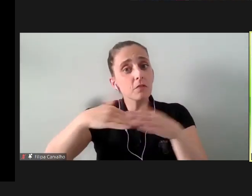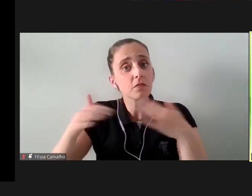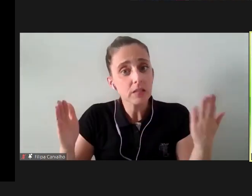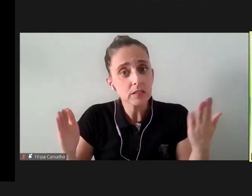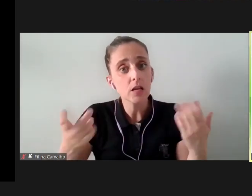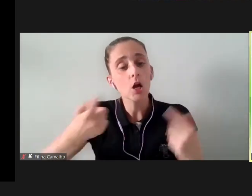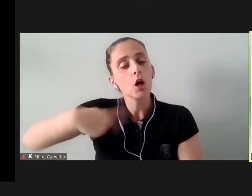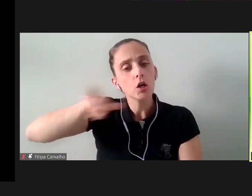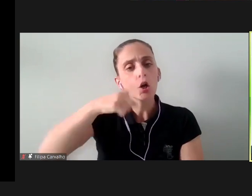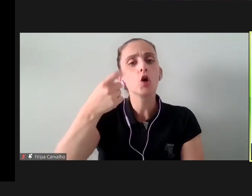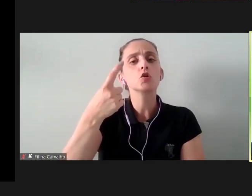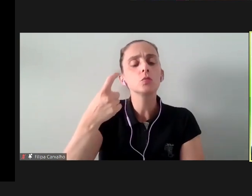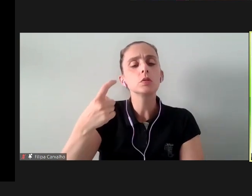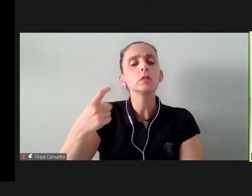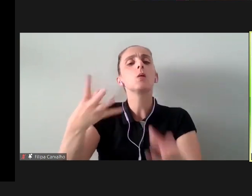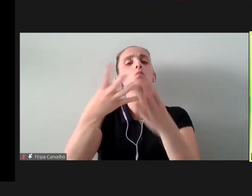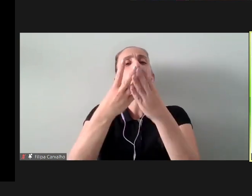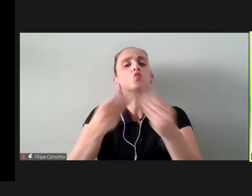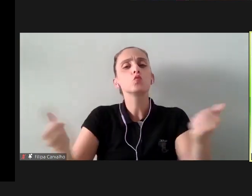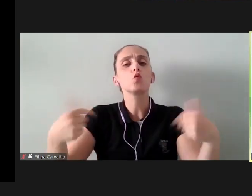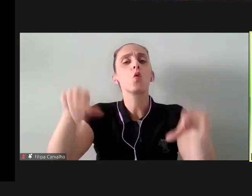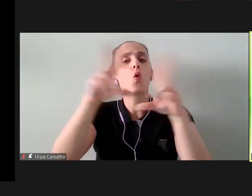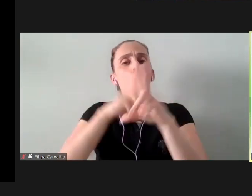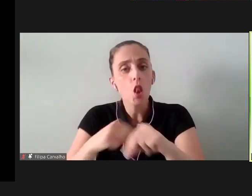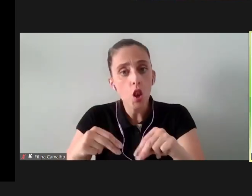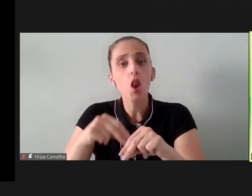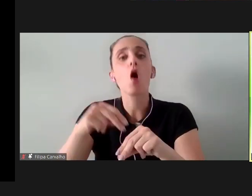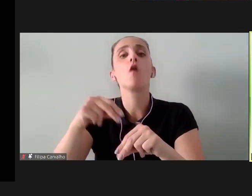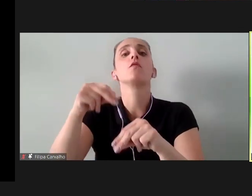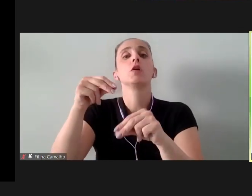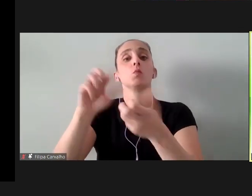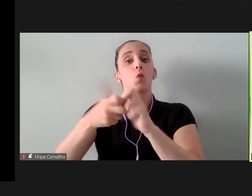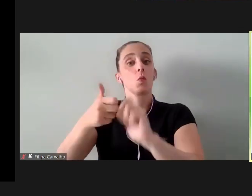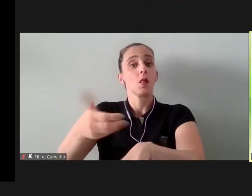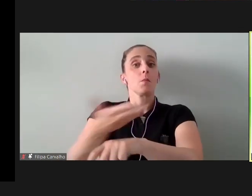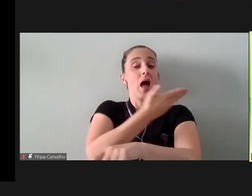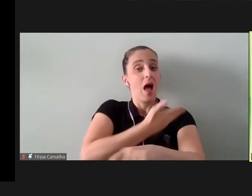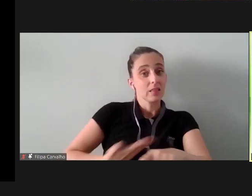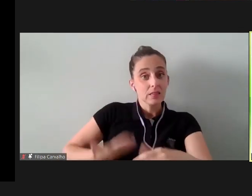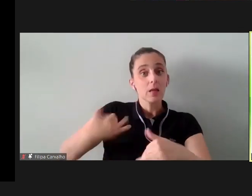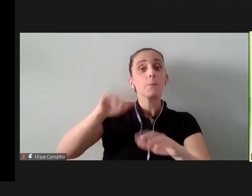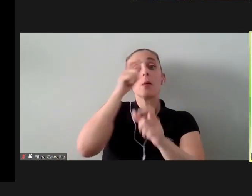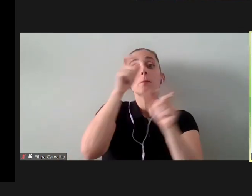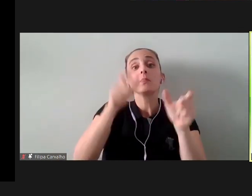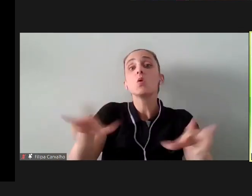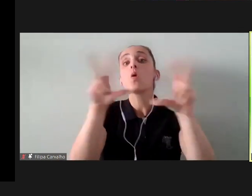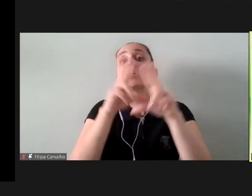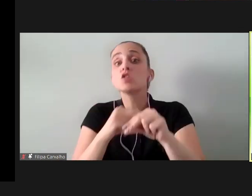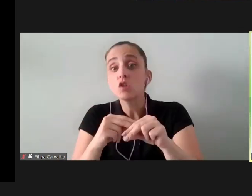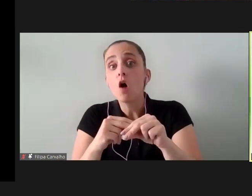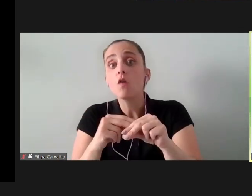ter soluções novas para problemas antigos com pessoas novas. Com pessoas novas, estou falando da tal